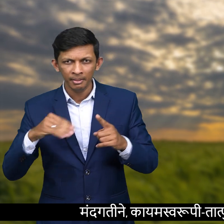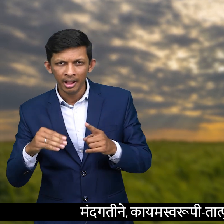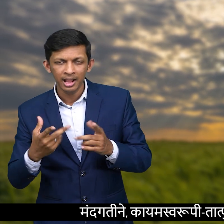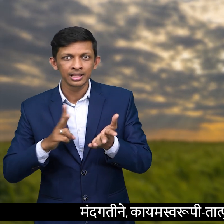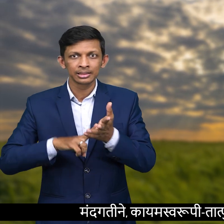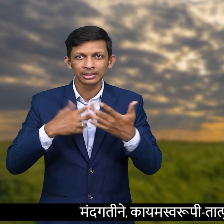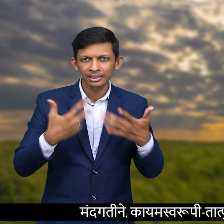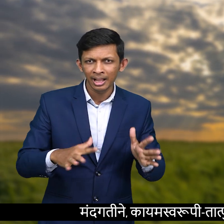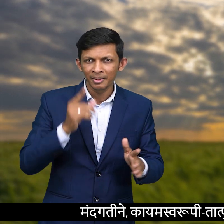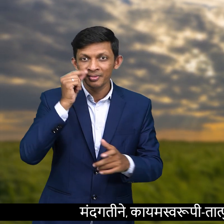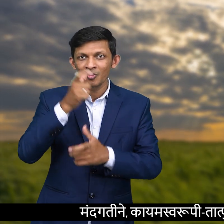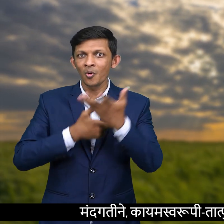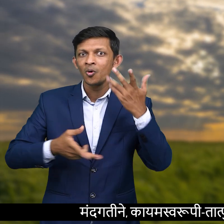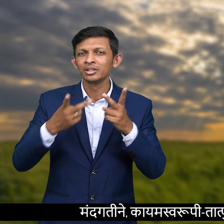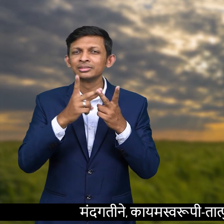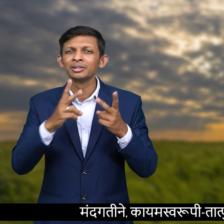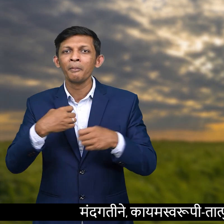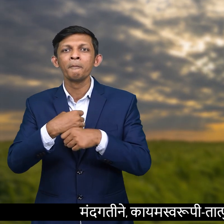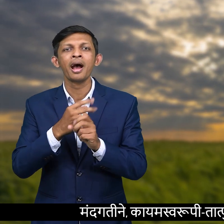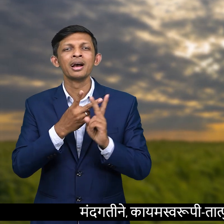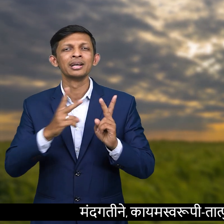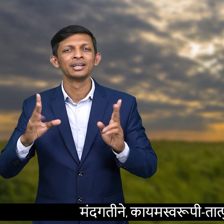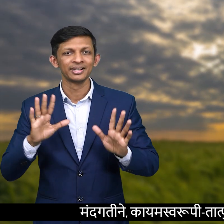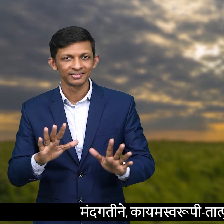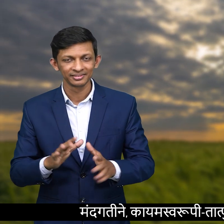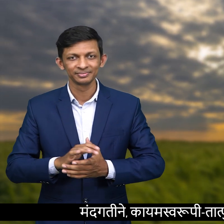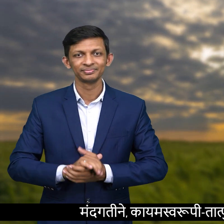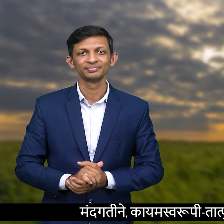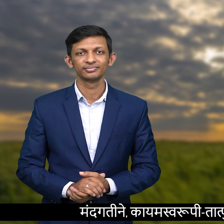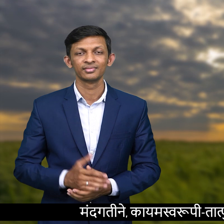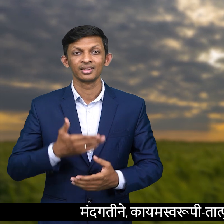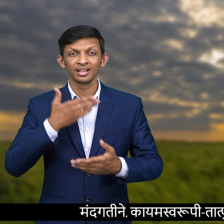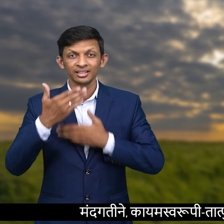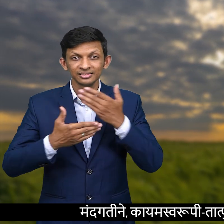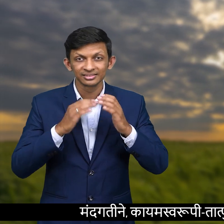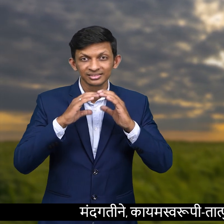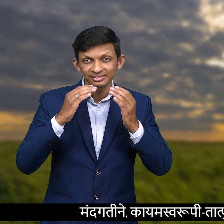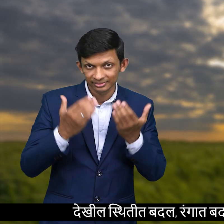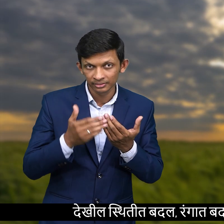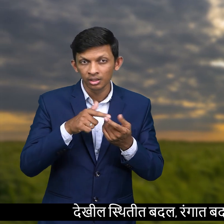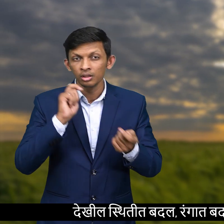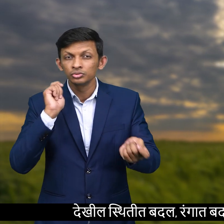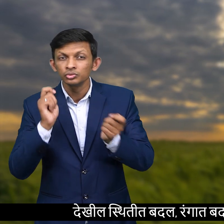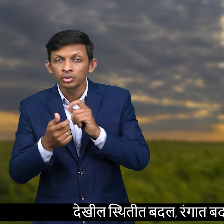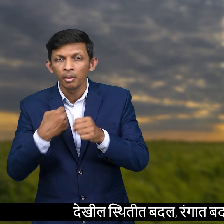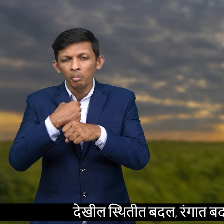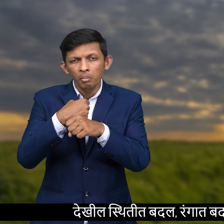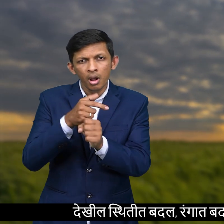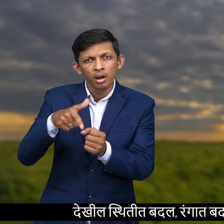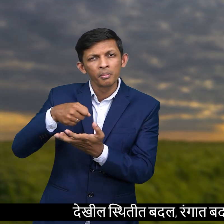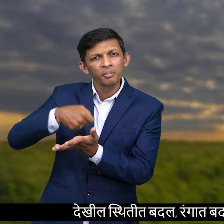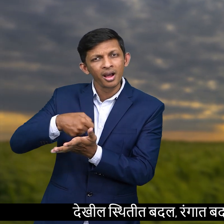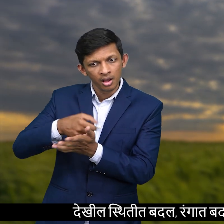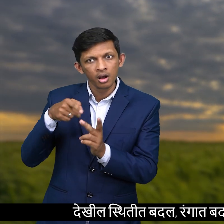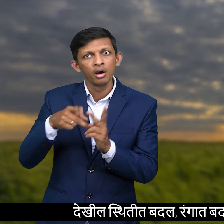तात्पुरते, नैसर्गिक, मानवनिर्मित इत्यादी बदलांचे वर्गीकरण देखील